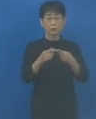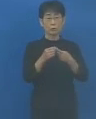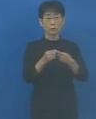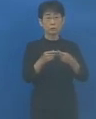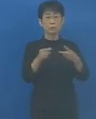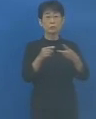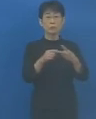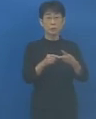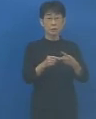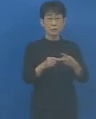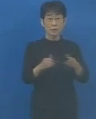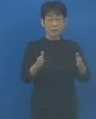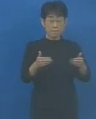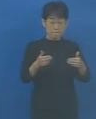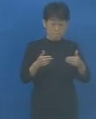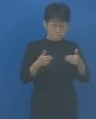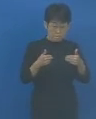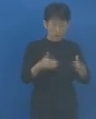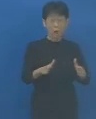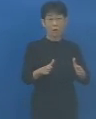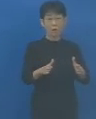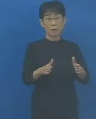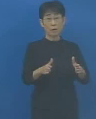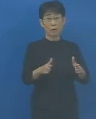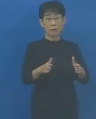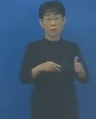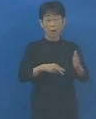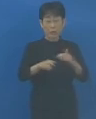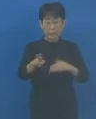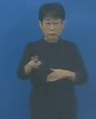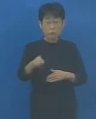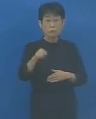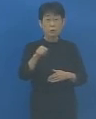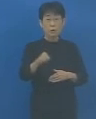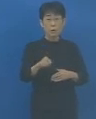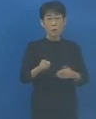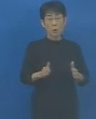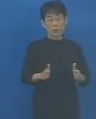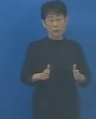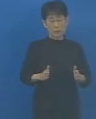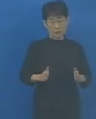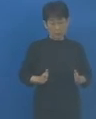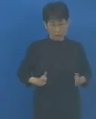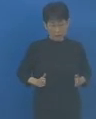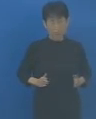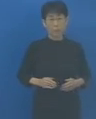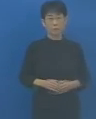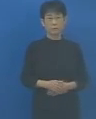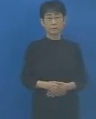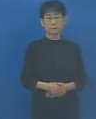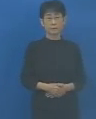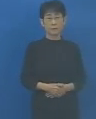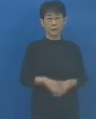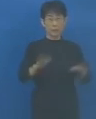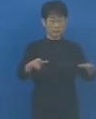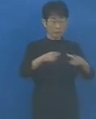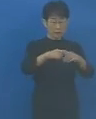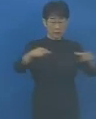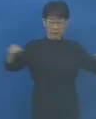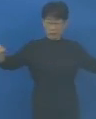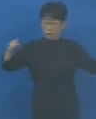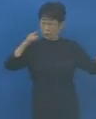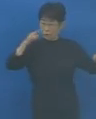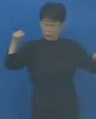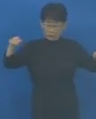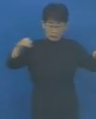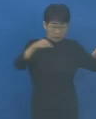から不要不急の外出はこの際、控えていただく時期に入ったと思います。まあ、実は全国を見渡していただきます